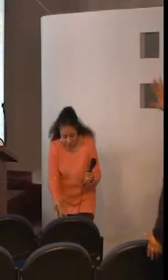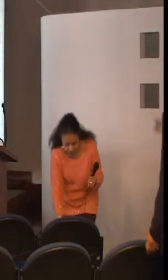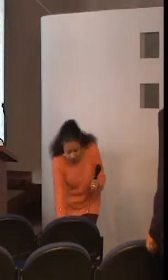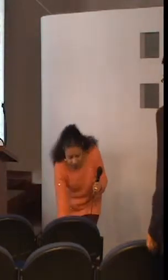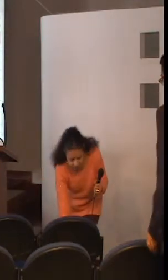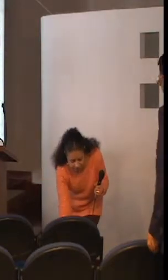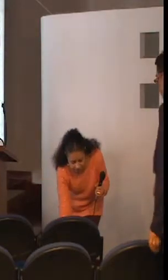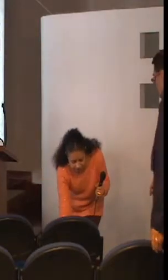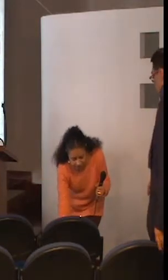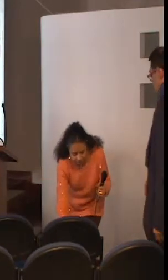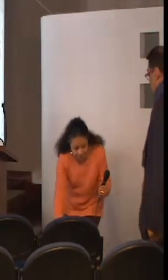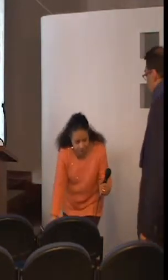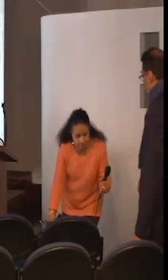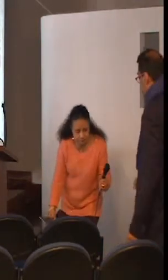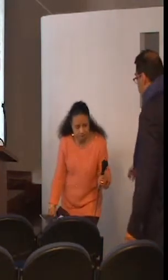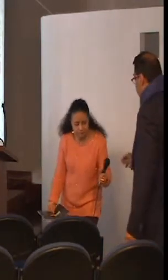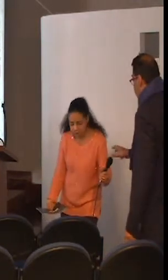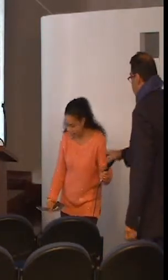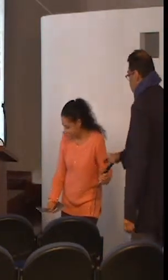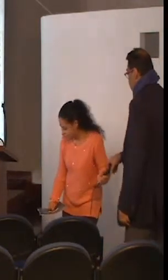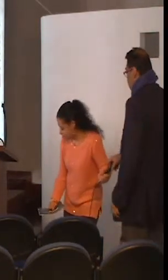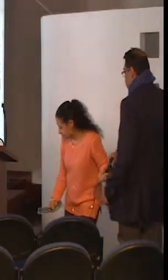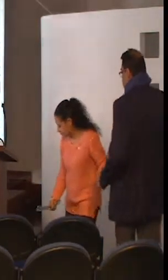Bueno, digamos que lo que ha ido pasando